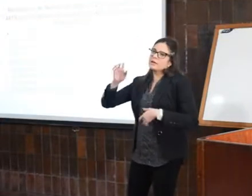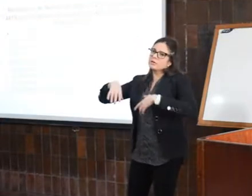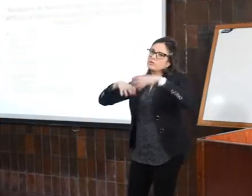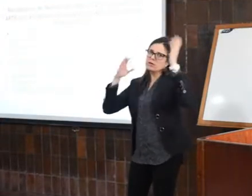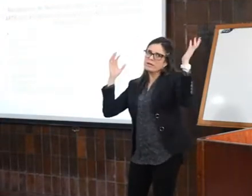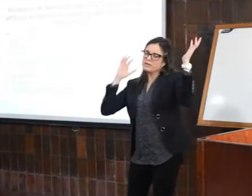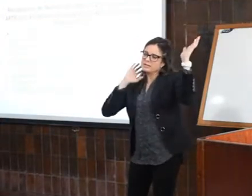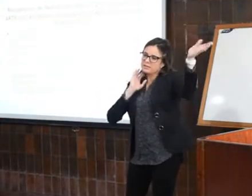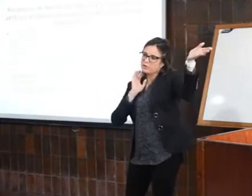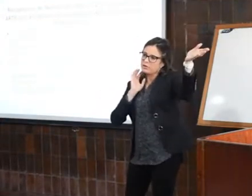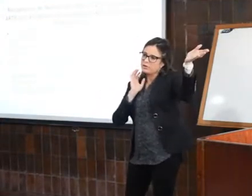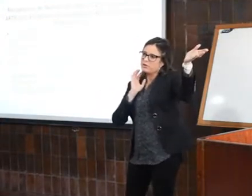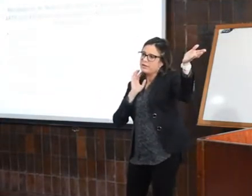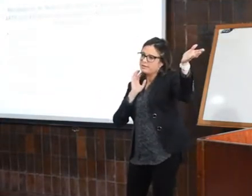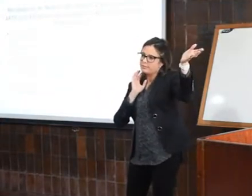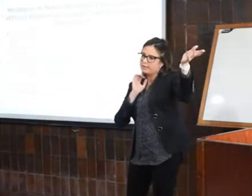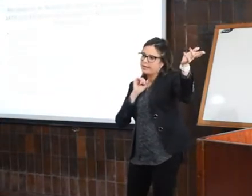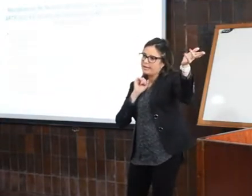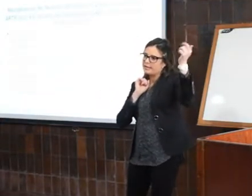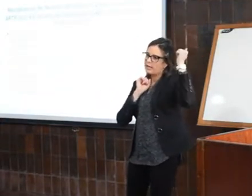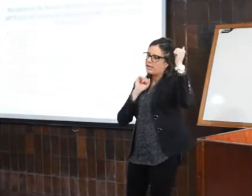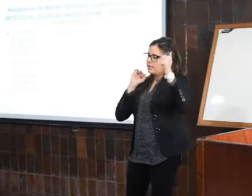5 millones